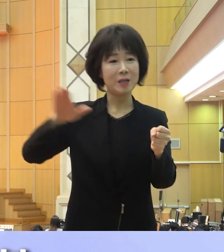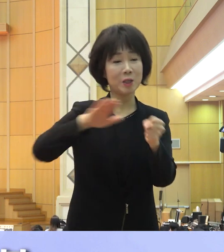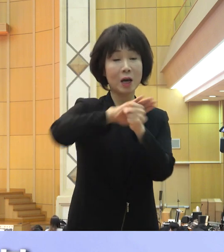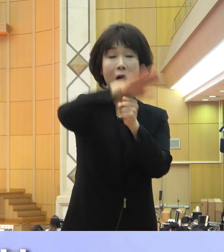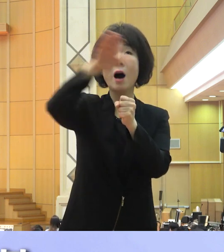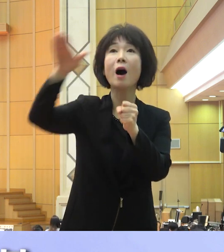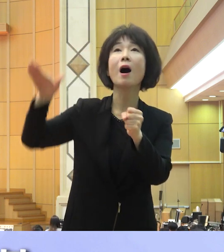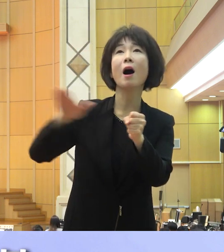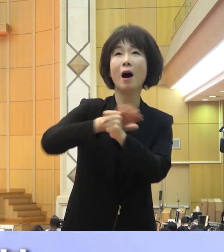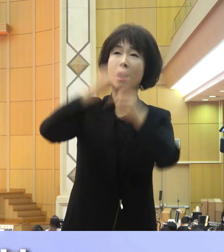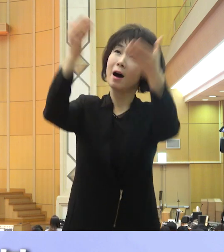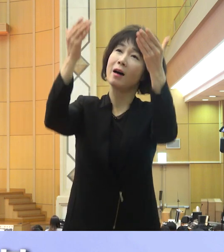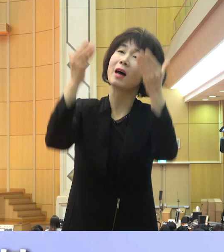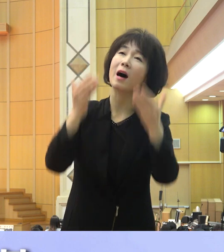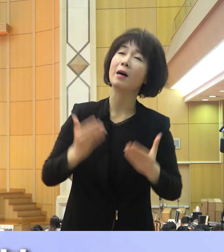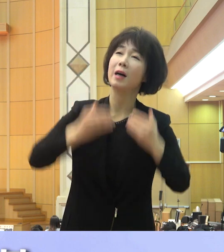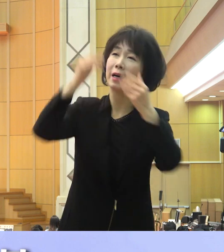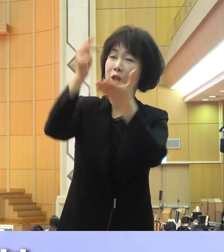날